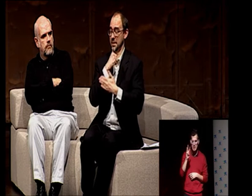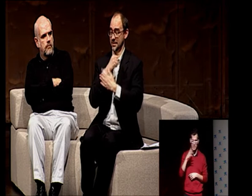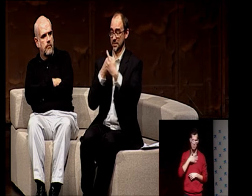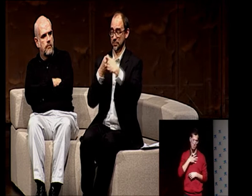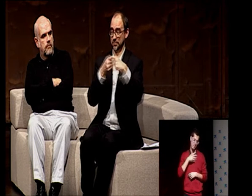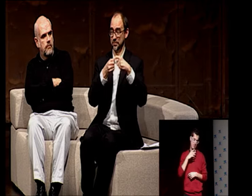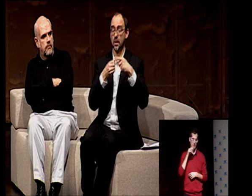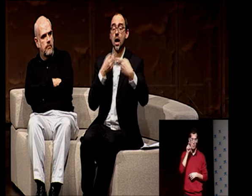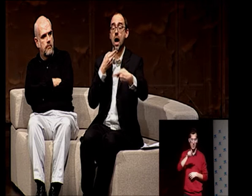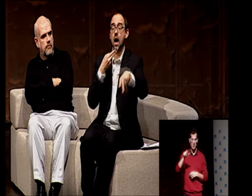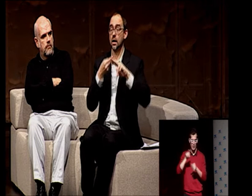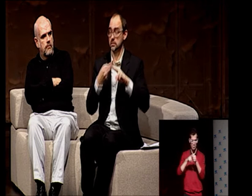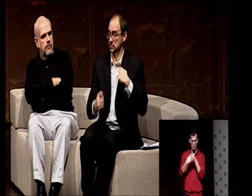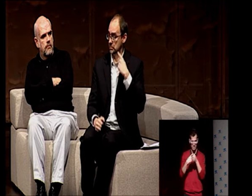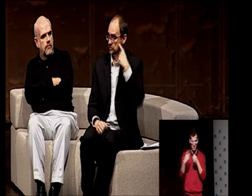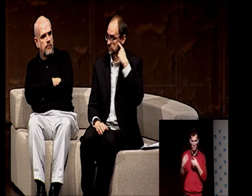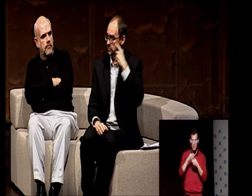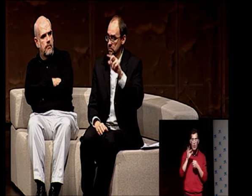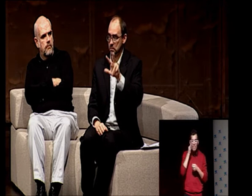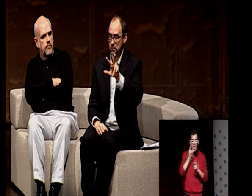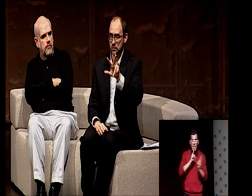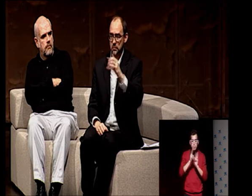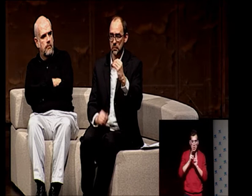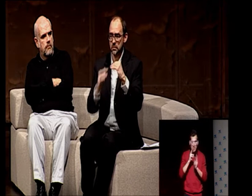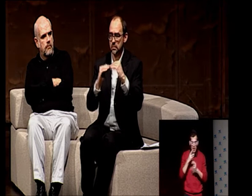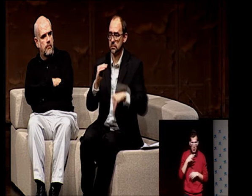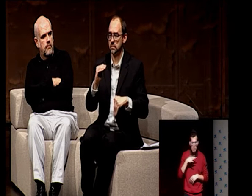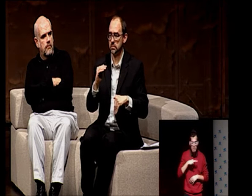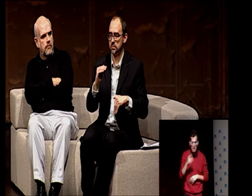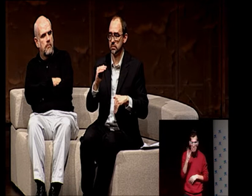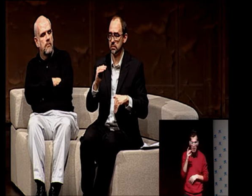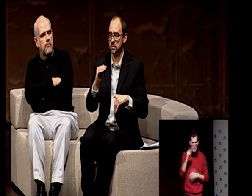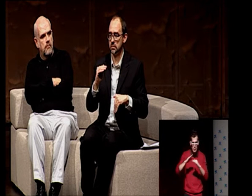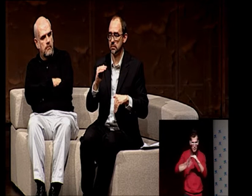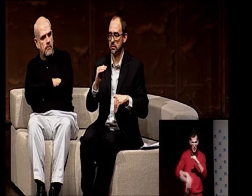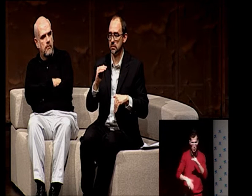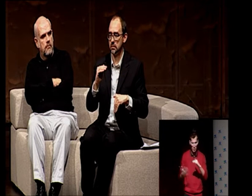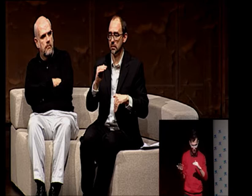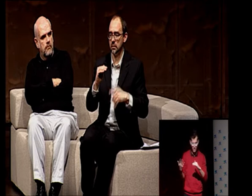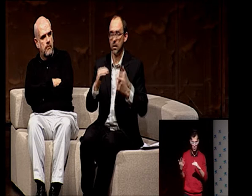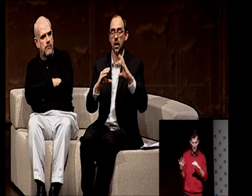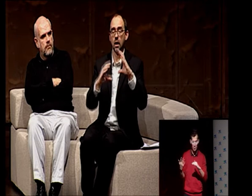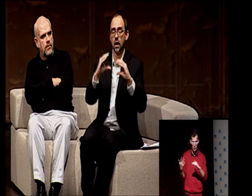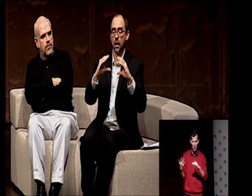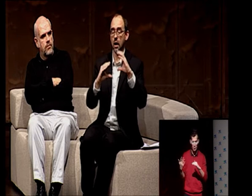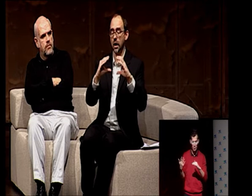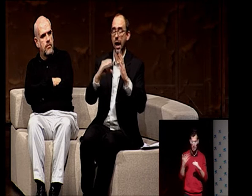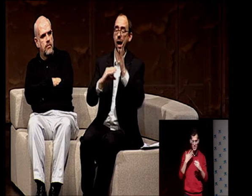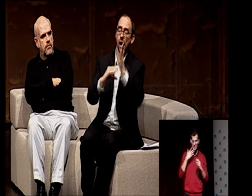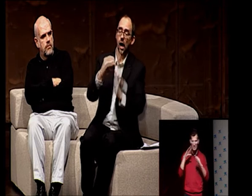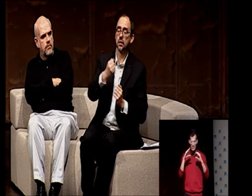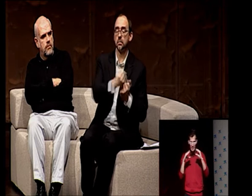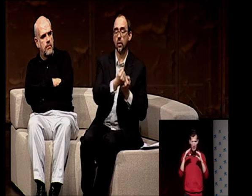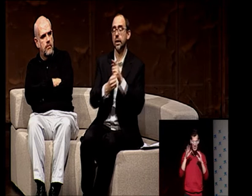podía representar a todas las personas sordas pero realmente a la iniciativa han respondido